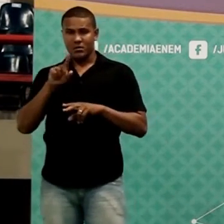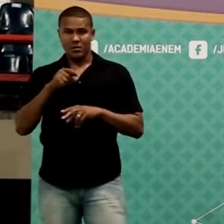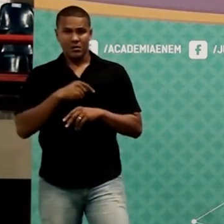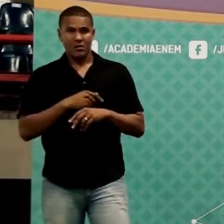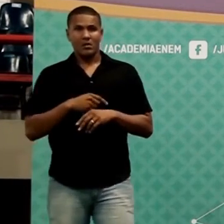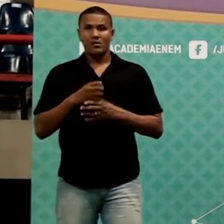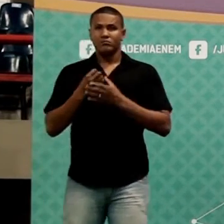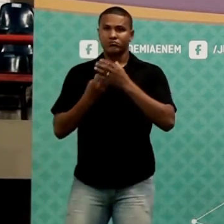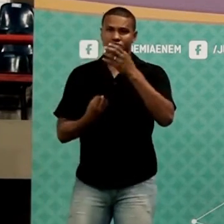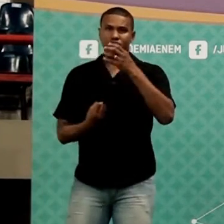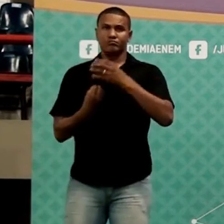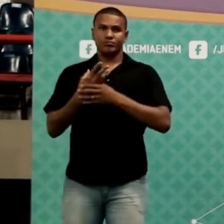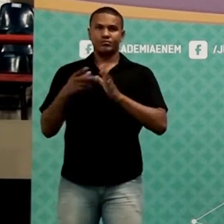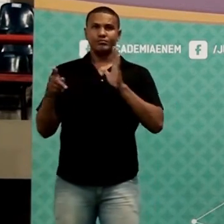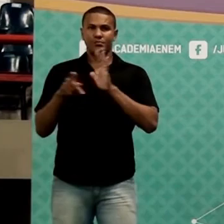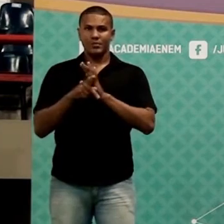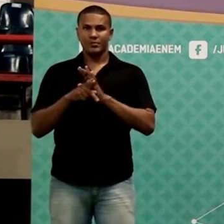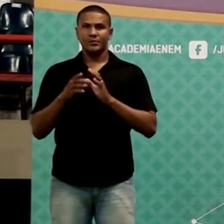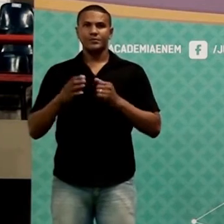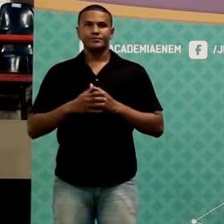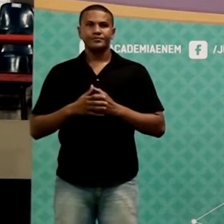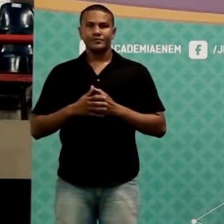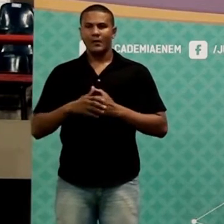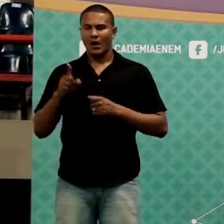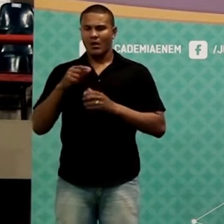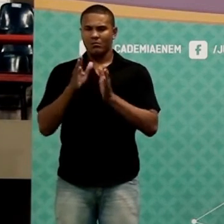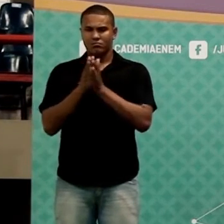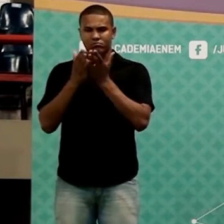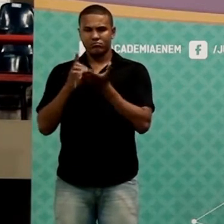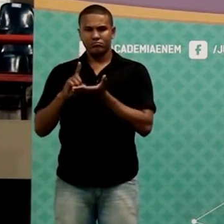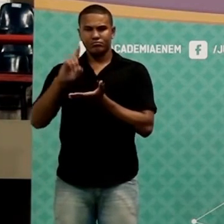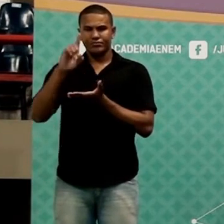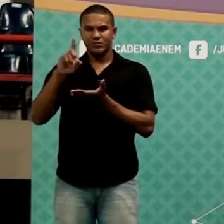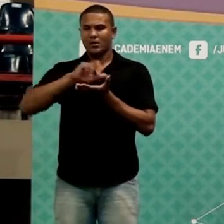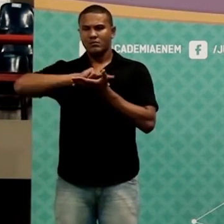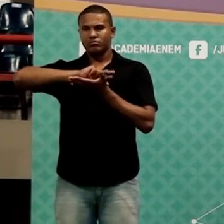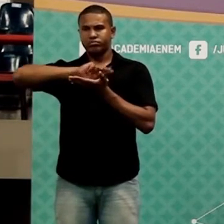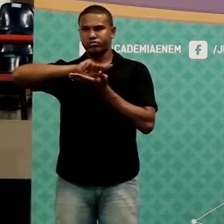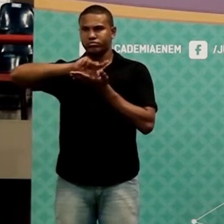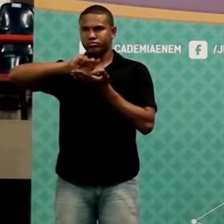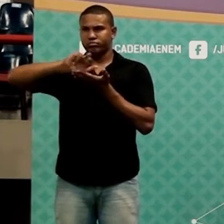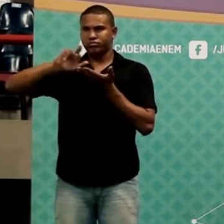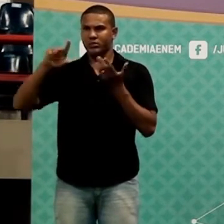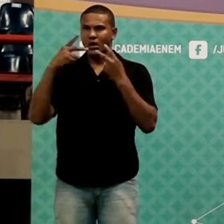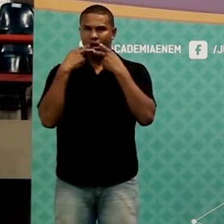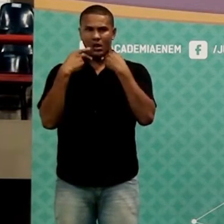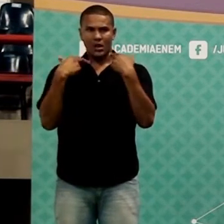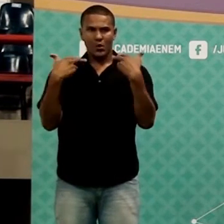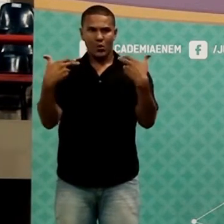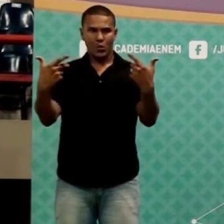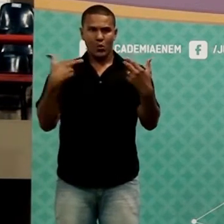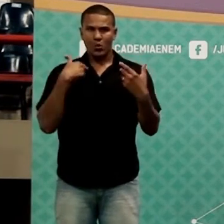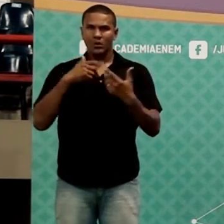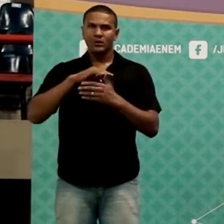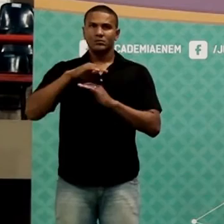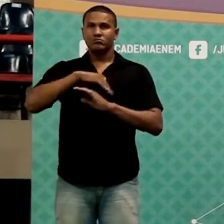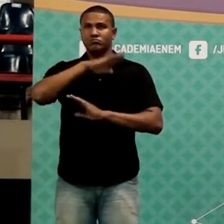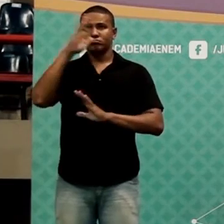da Bíblia e a tradução. E aí a Bíblia começou a ser traduzida para várias línguas e se tornou o